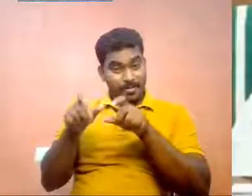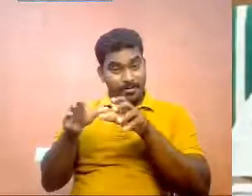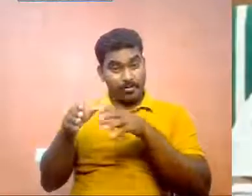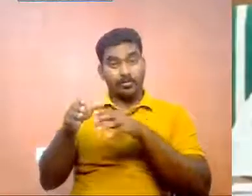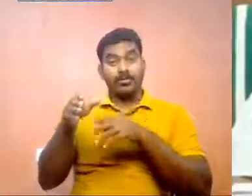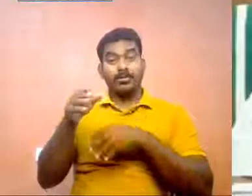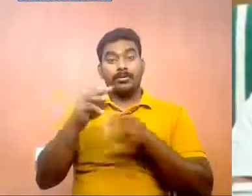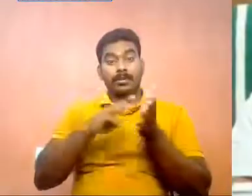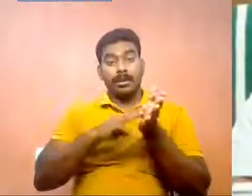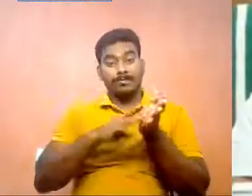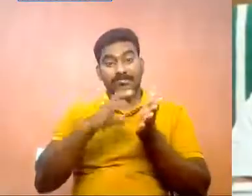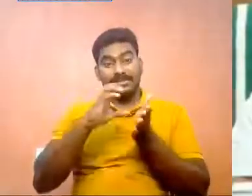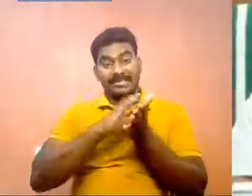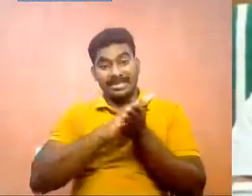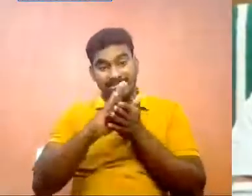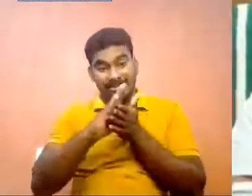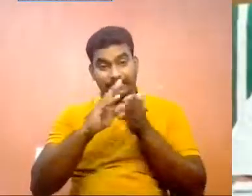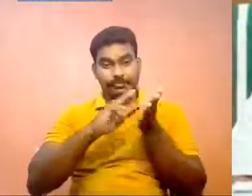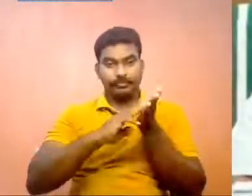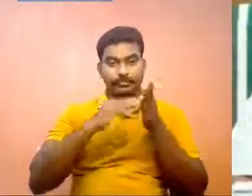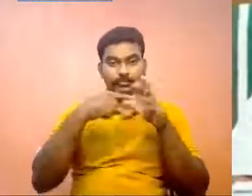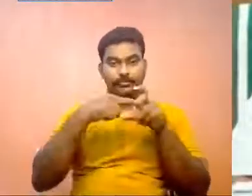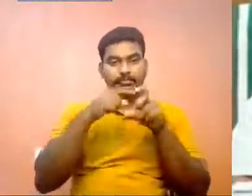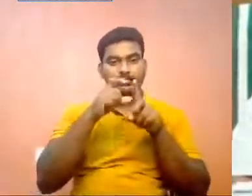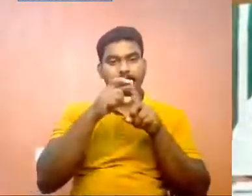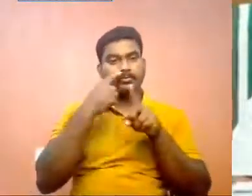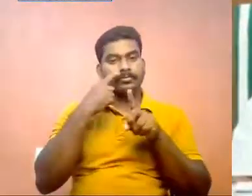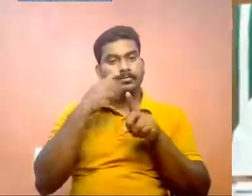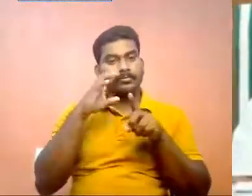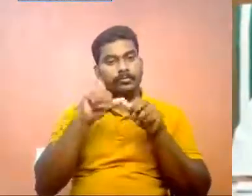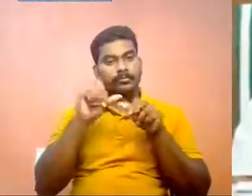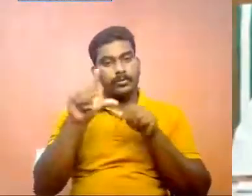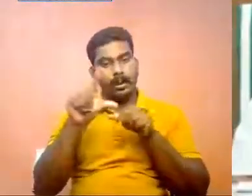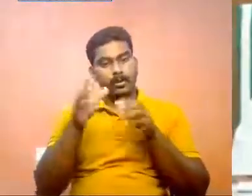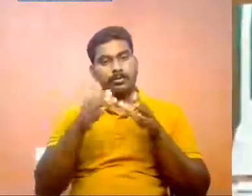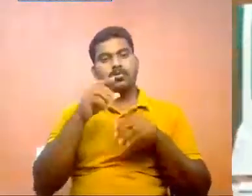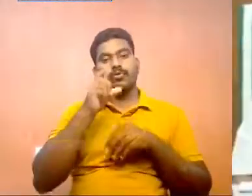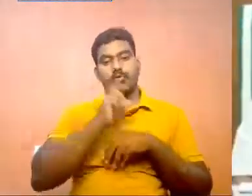മെഡിക്കൽ കോളേജ് ആ കെട്ടിടം